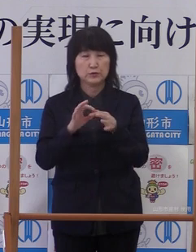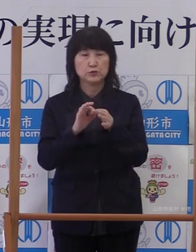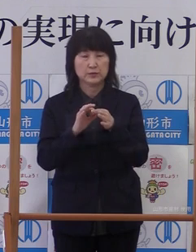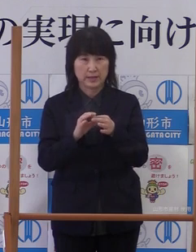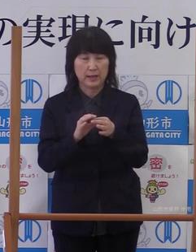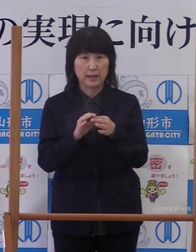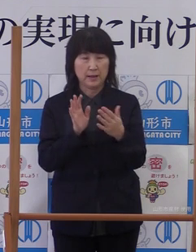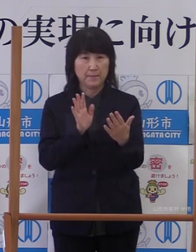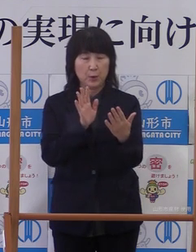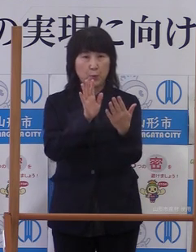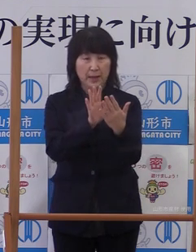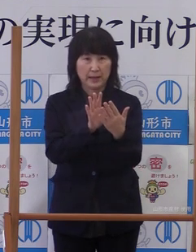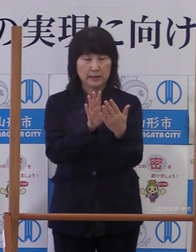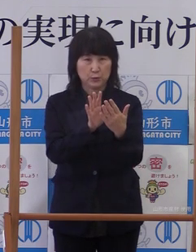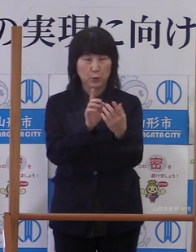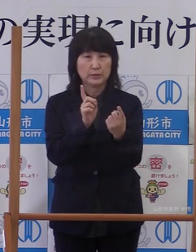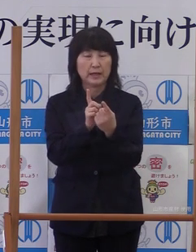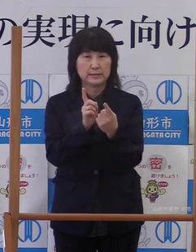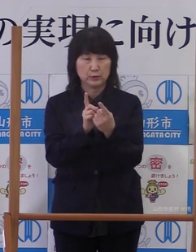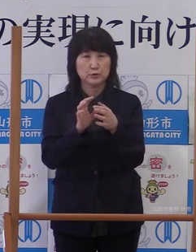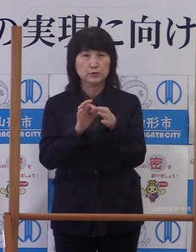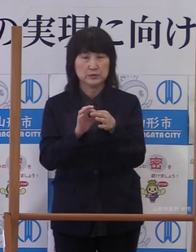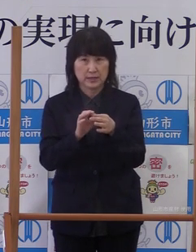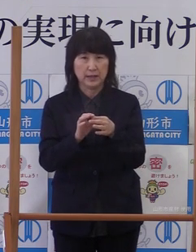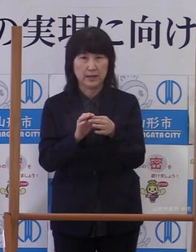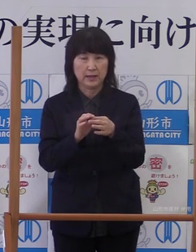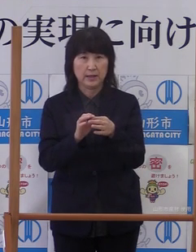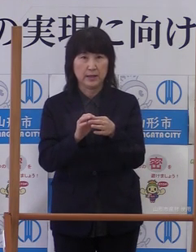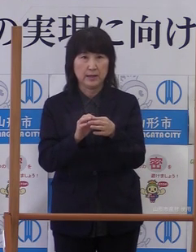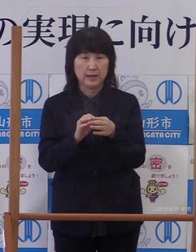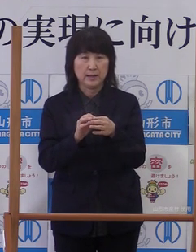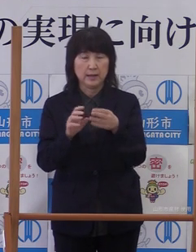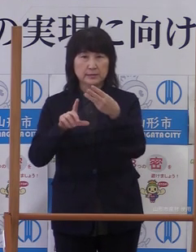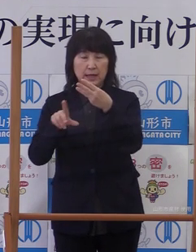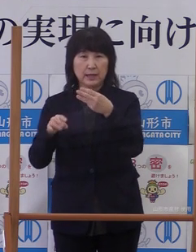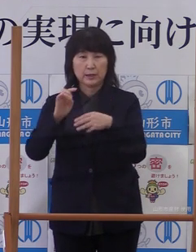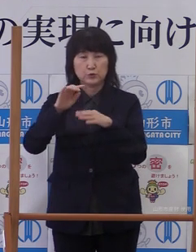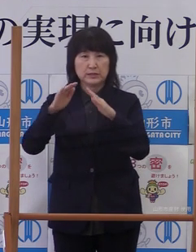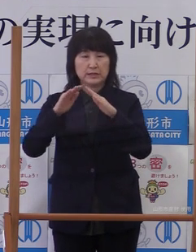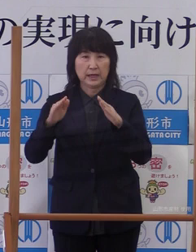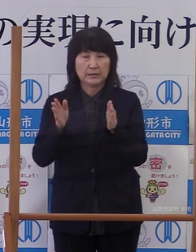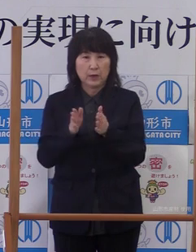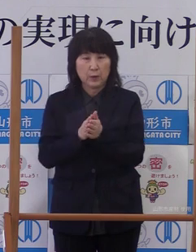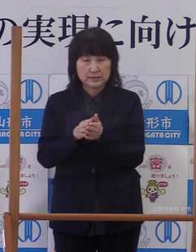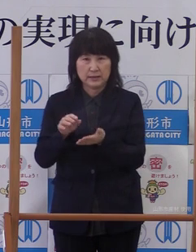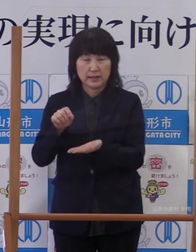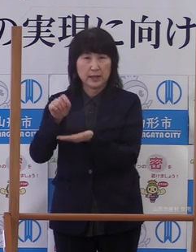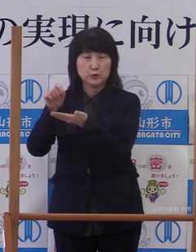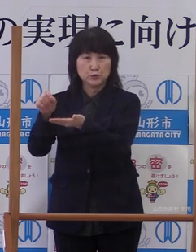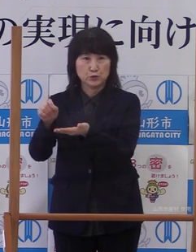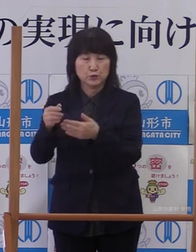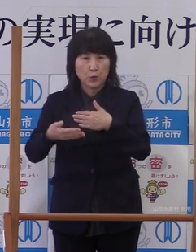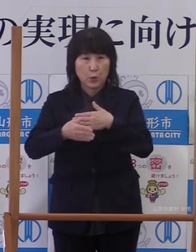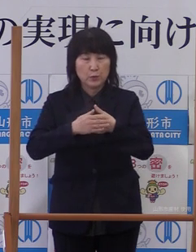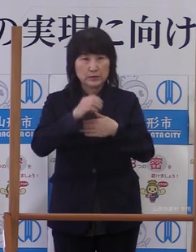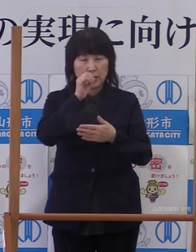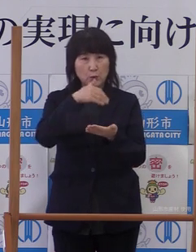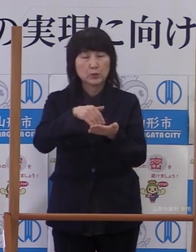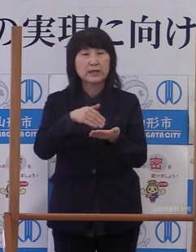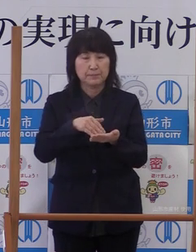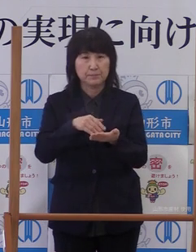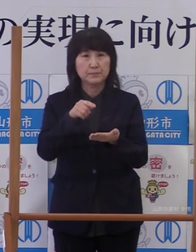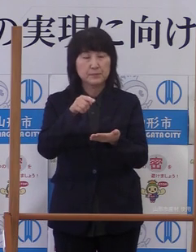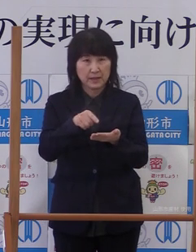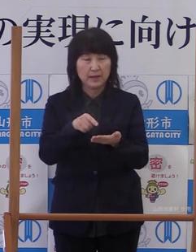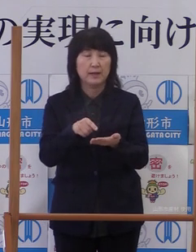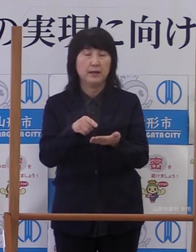目の前の対策については合わせて3月議会に提出する補正予算の方にですね、目の前の